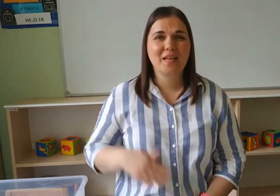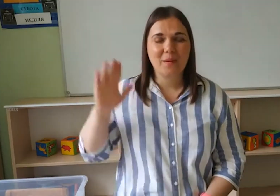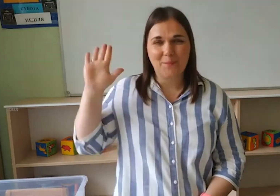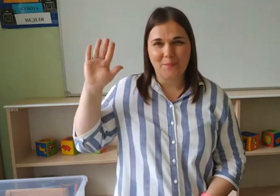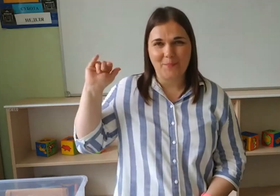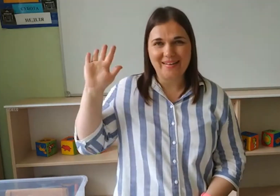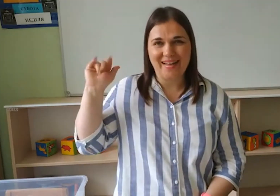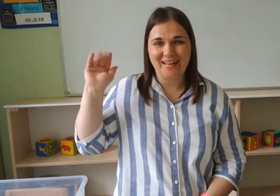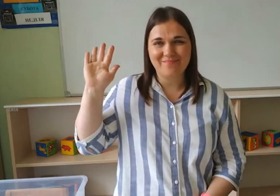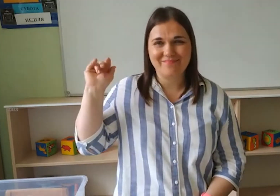Пока!